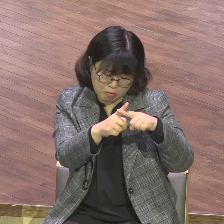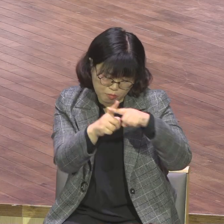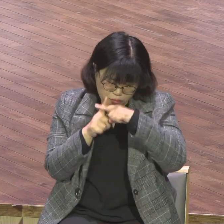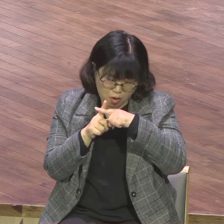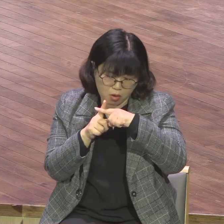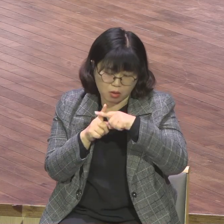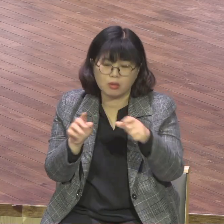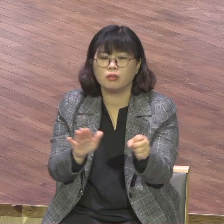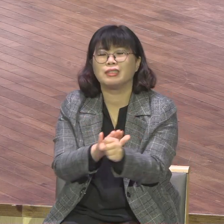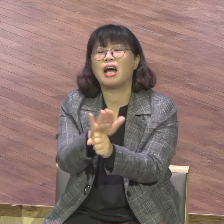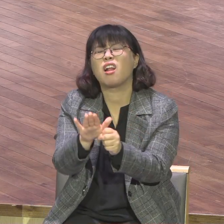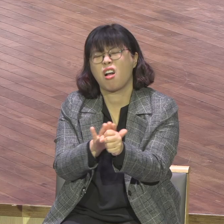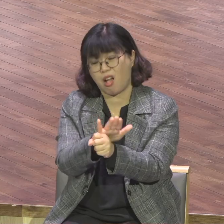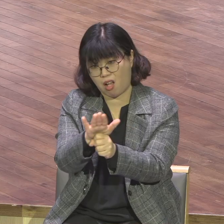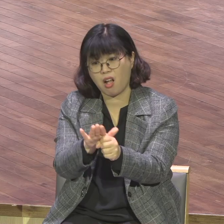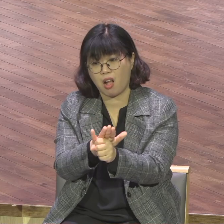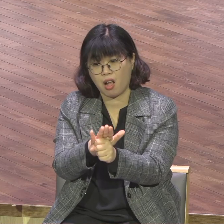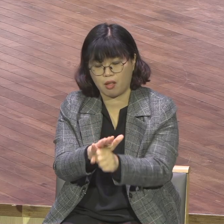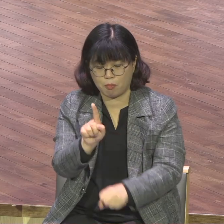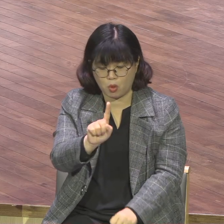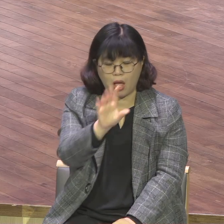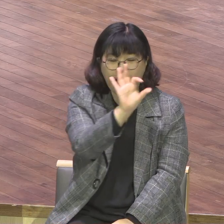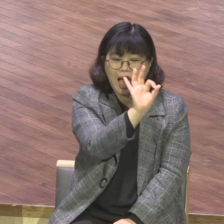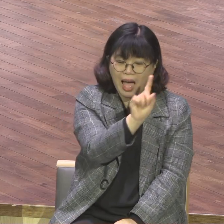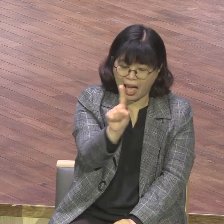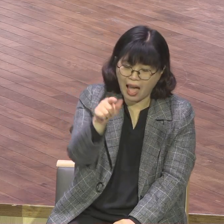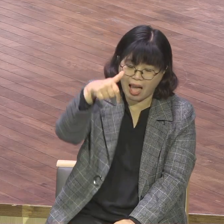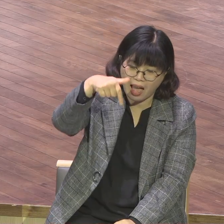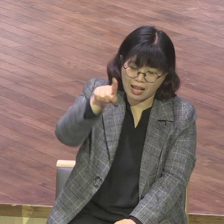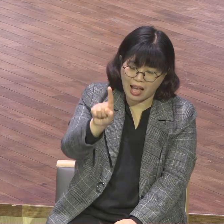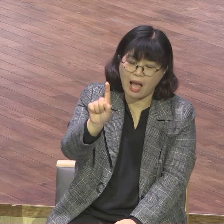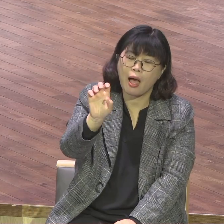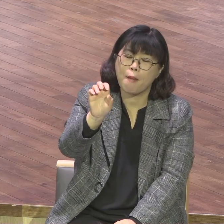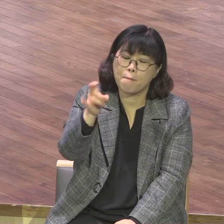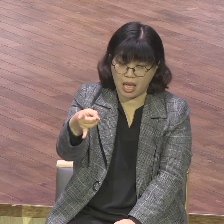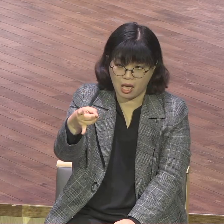우리를 사랑한 하나님의 아가페 사랑이에요. 이